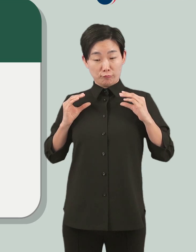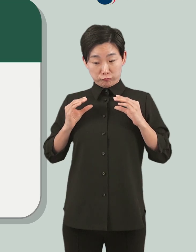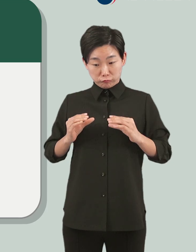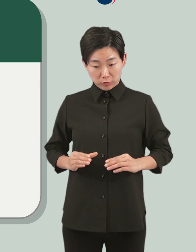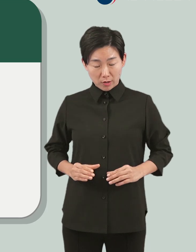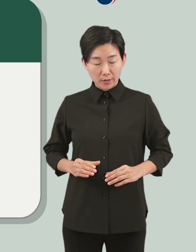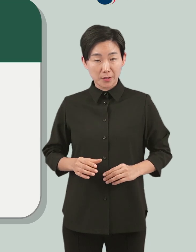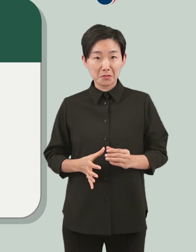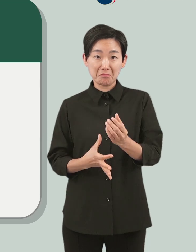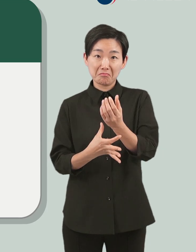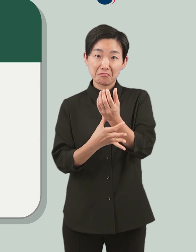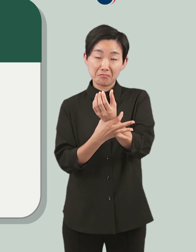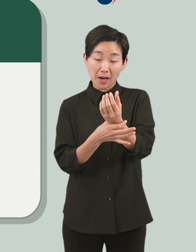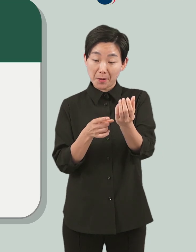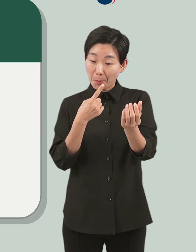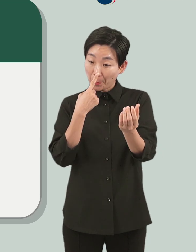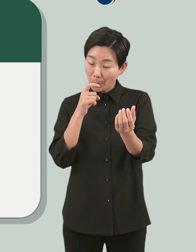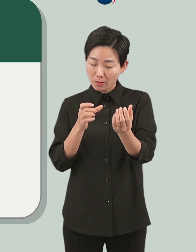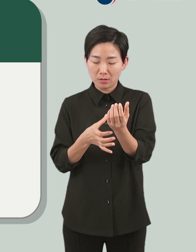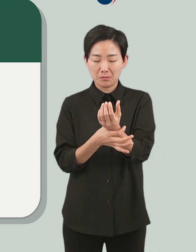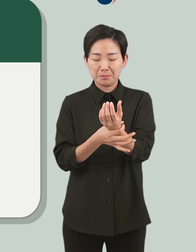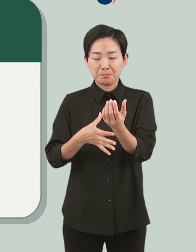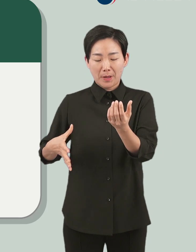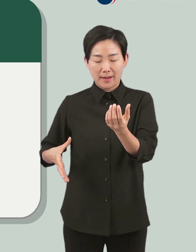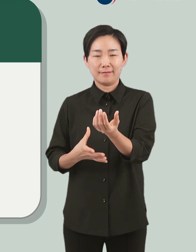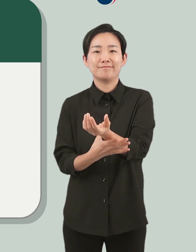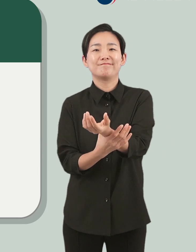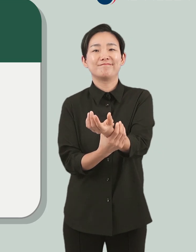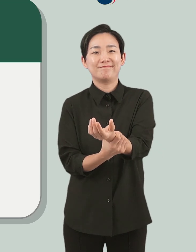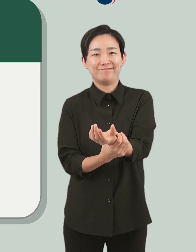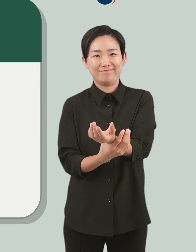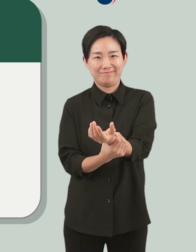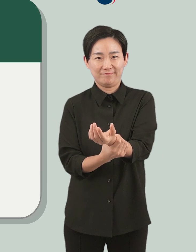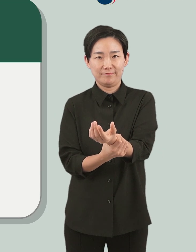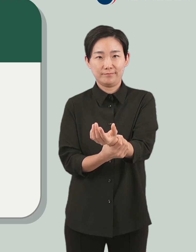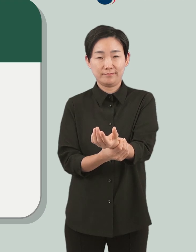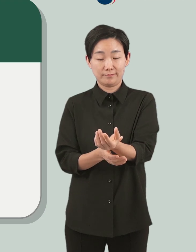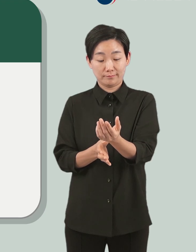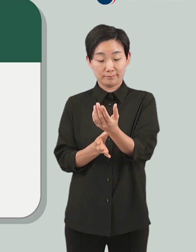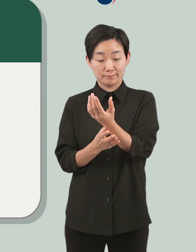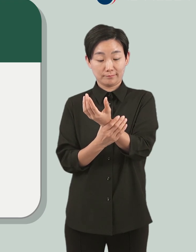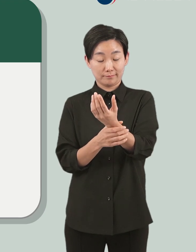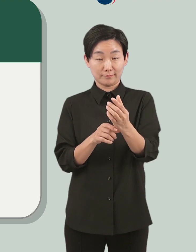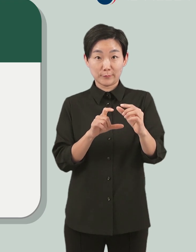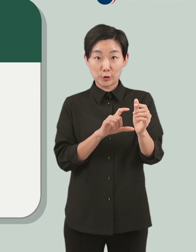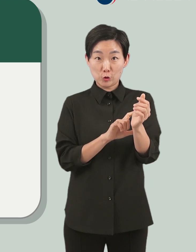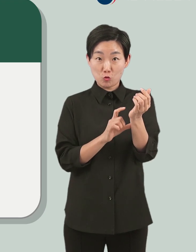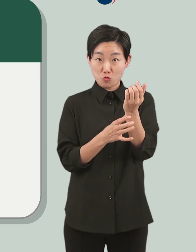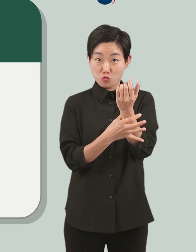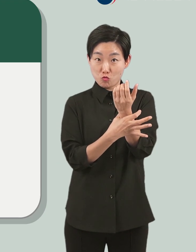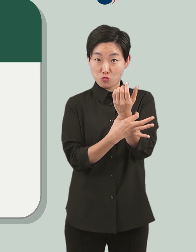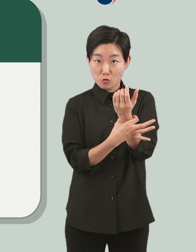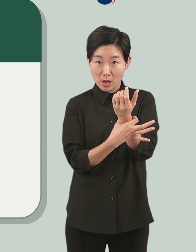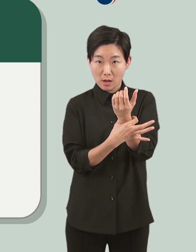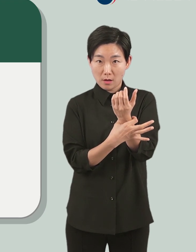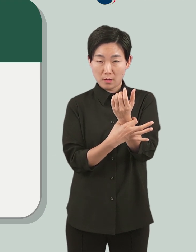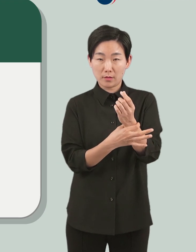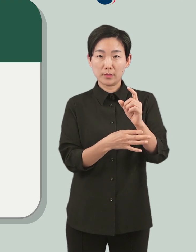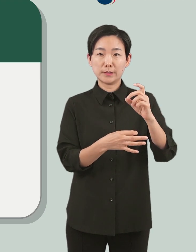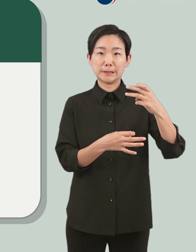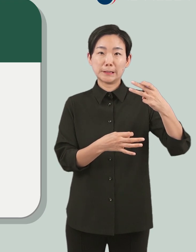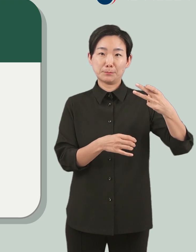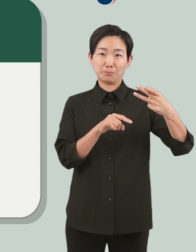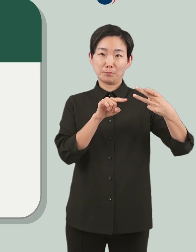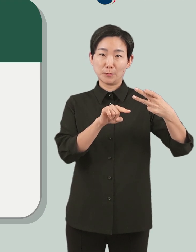옷, 액세서리를 제거합니다. 손목 둘레가 커프의 규정 범위인 13.5cm에서 21.5cm에